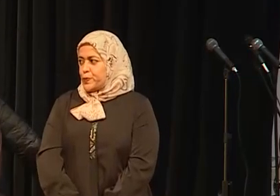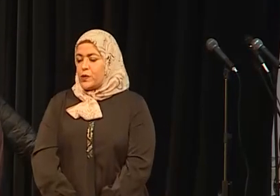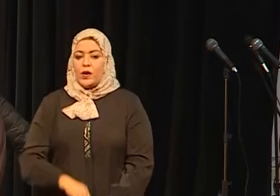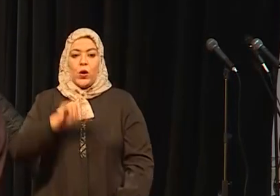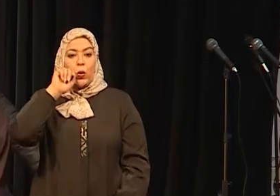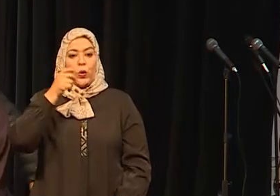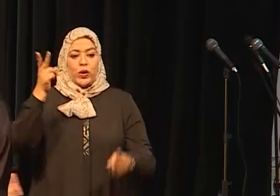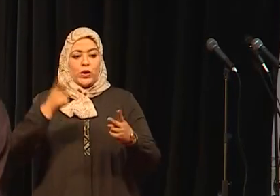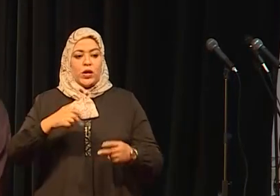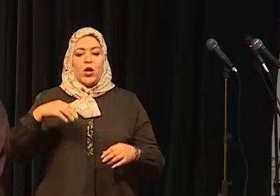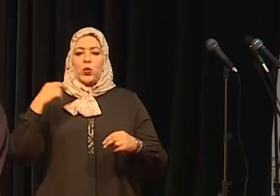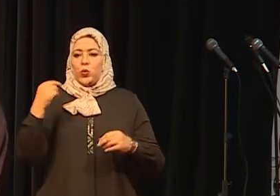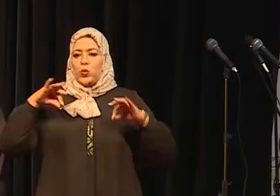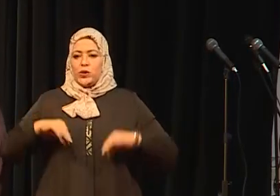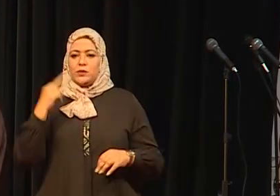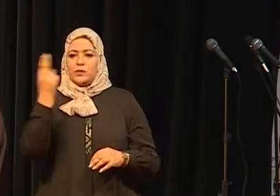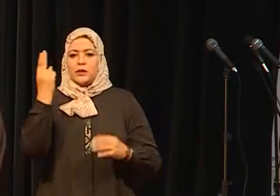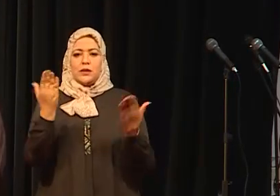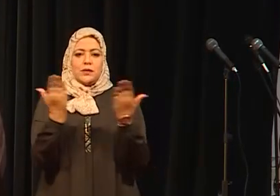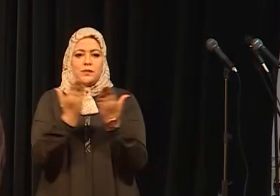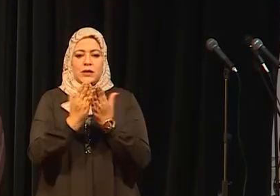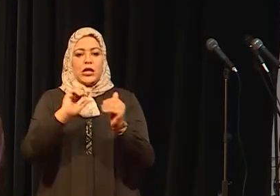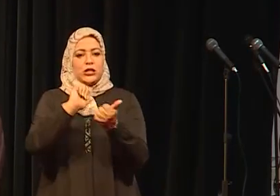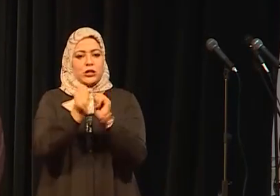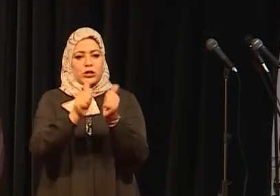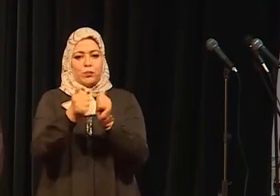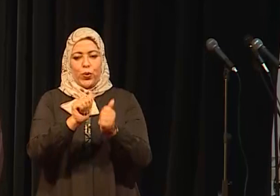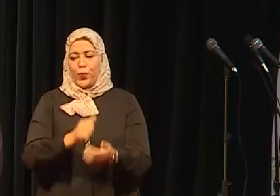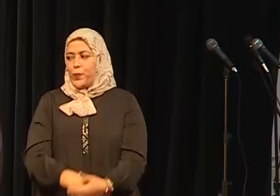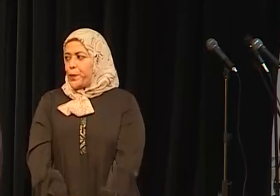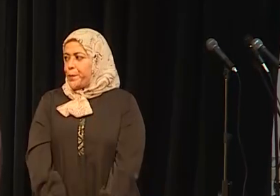سيد ممثل وزارة التربية الوطنية والتعليم الأولي والرياضي والرياضة.